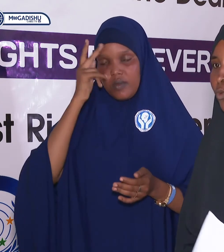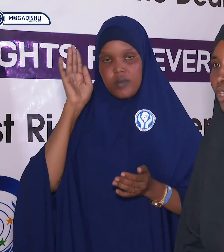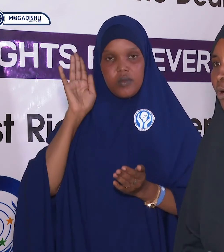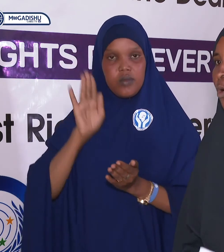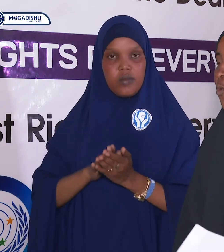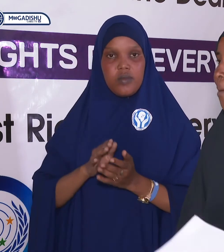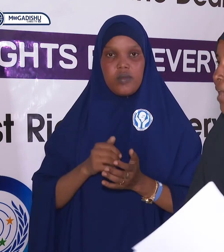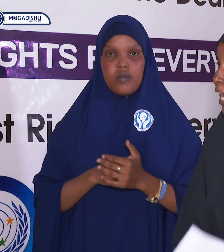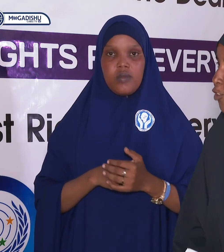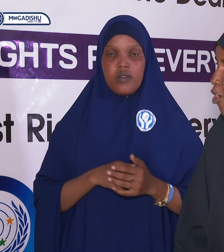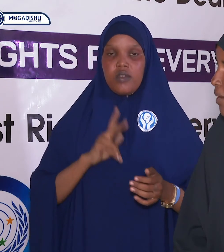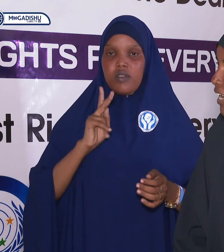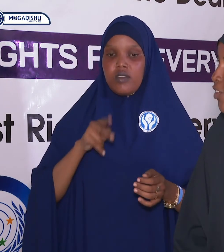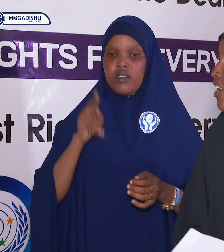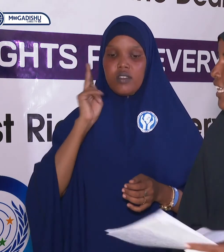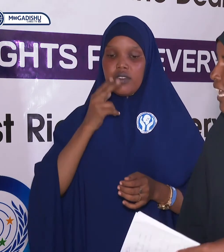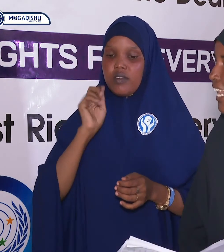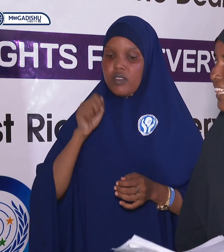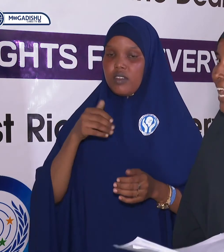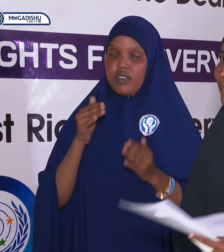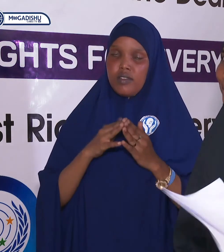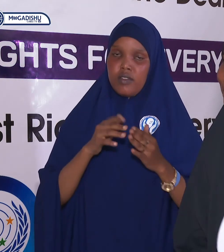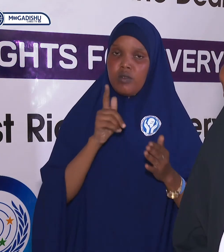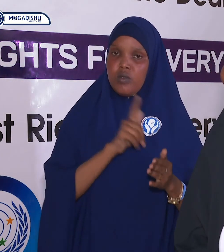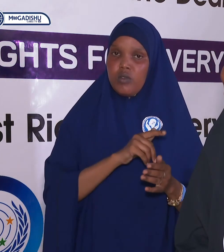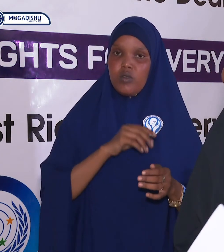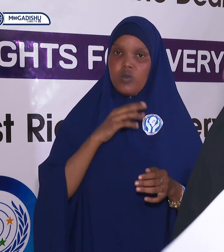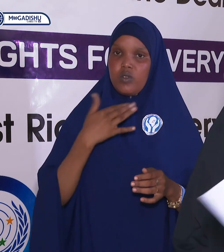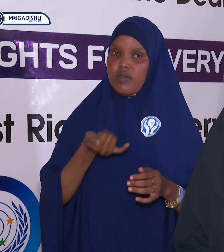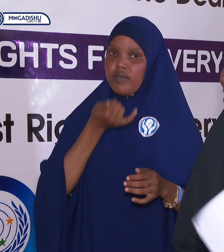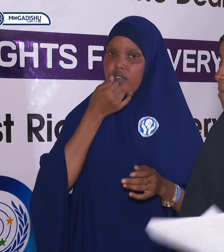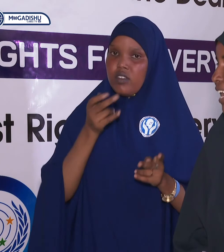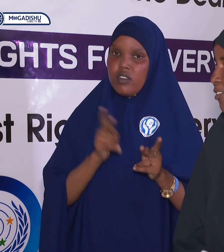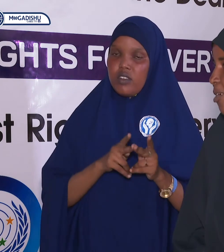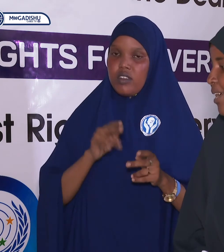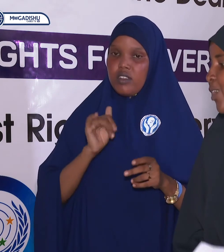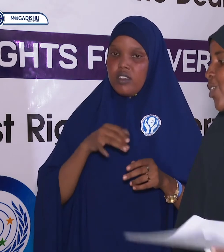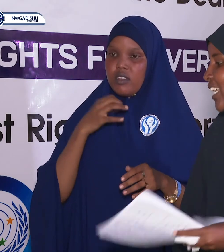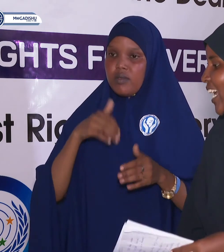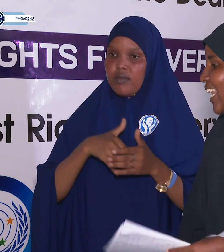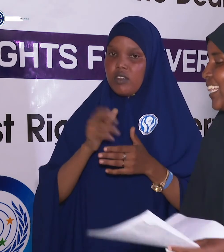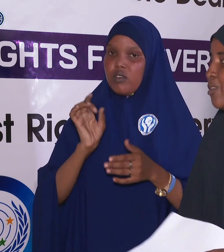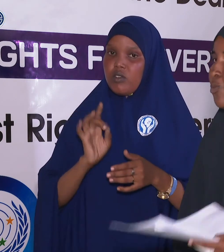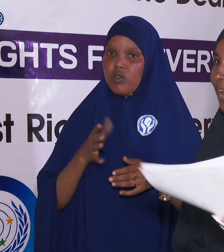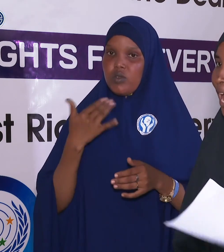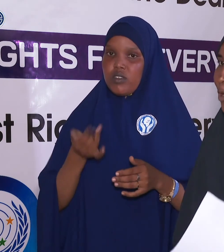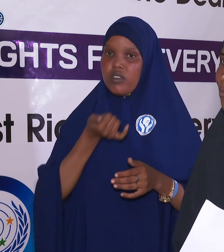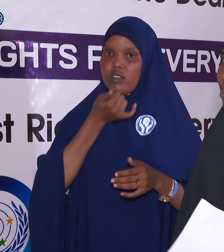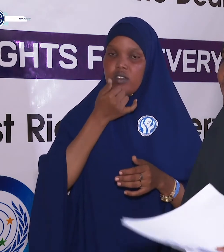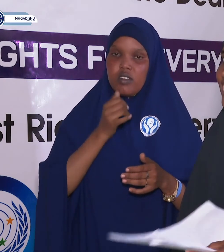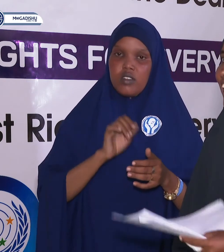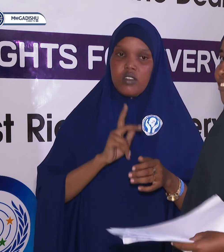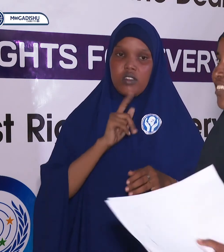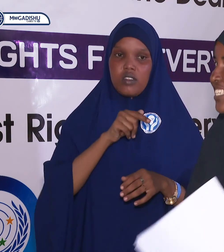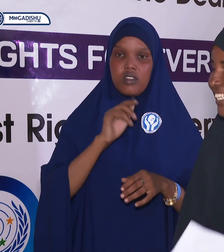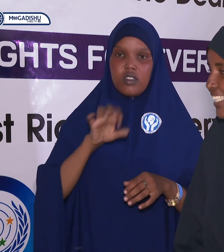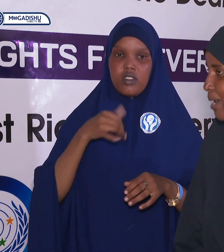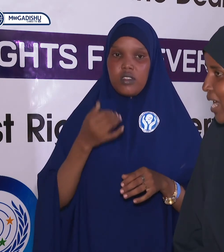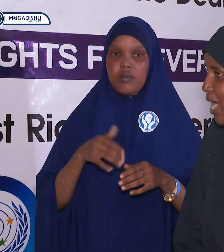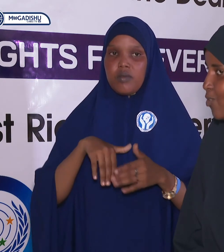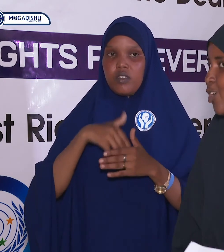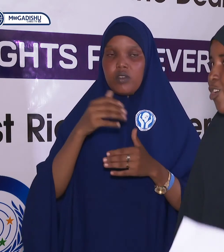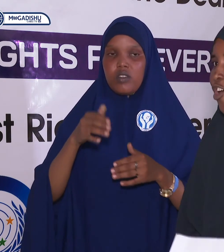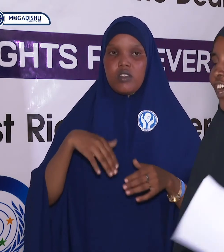عبد وقطعه وحباق الضامع كان هذا دب الضح ودرس وحباق الضامع كان هذا بناك وبح إيسان نفتي